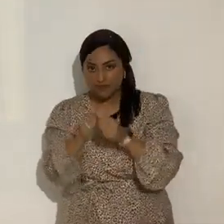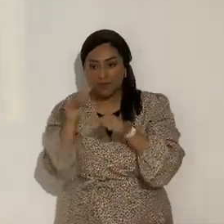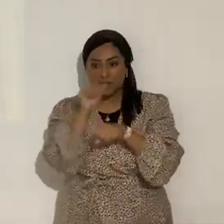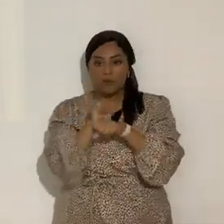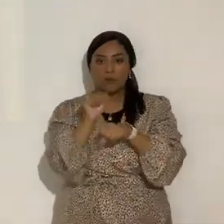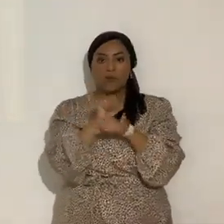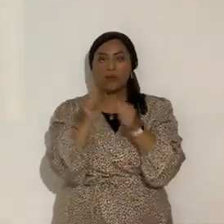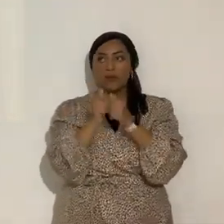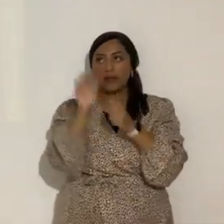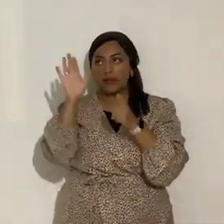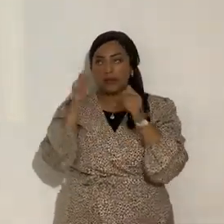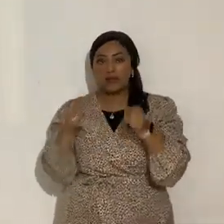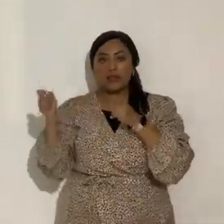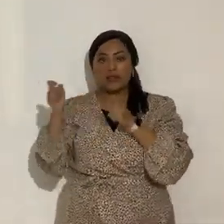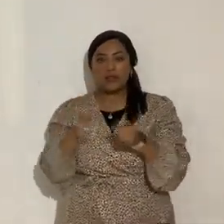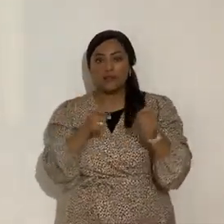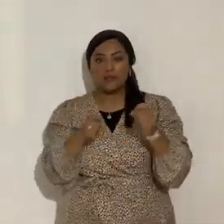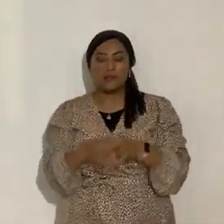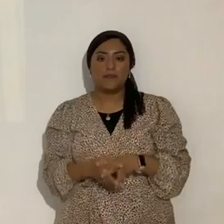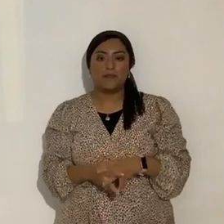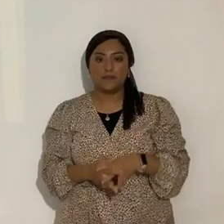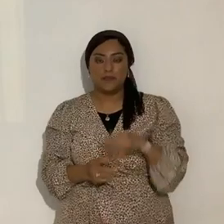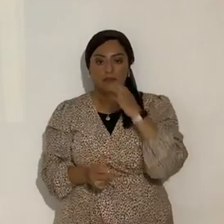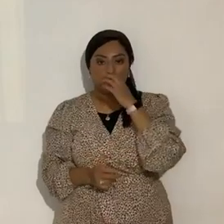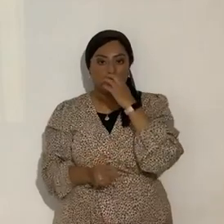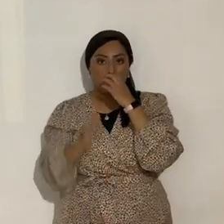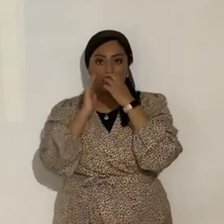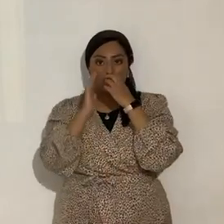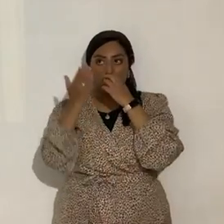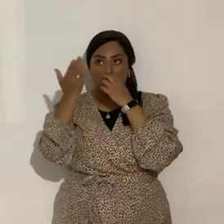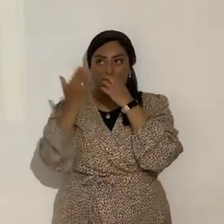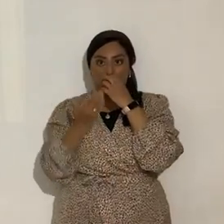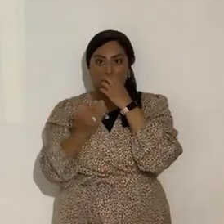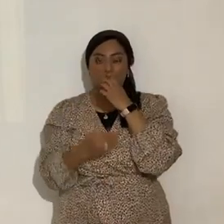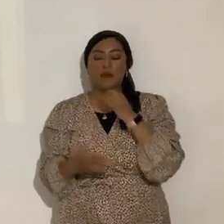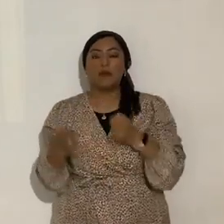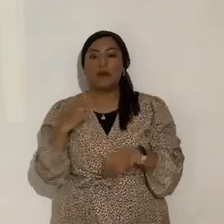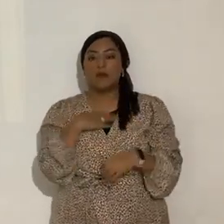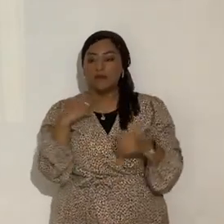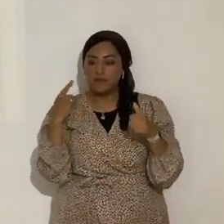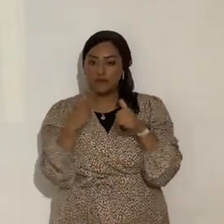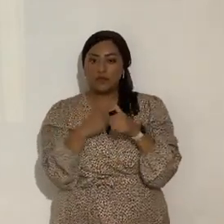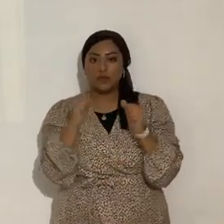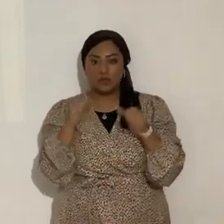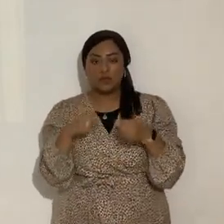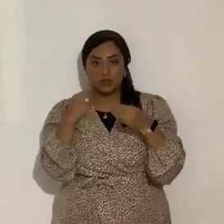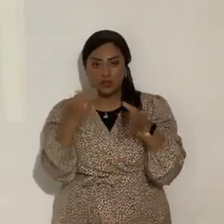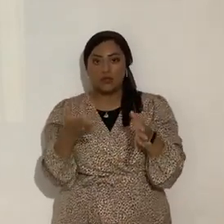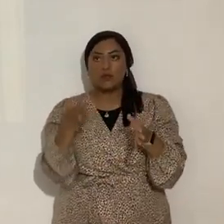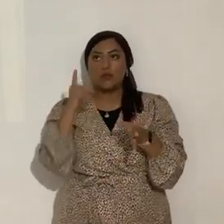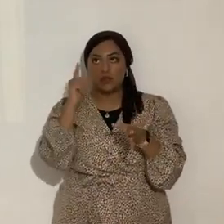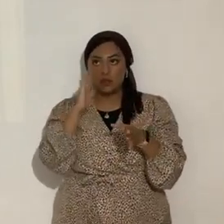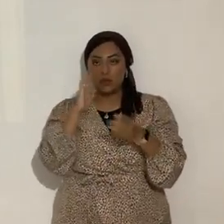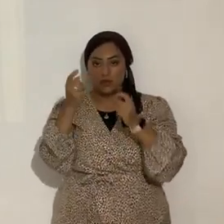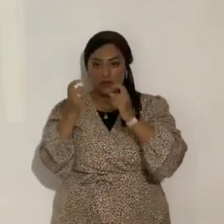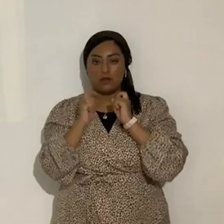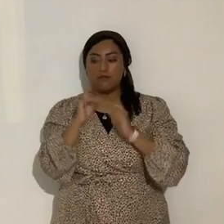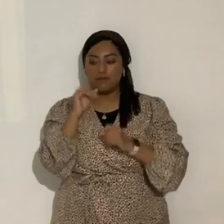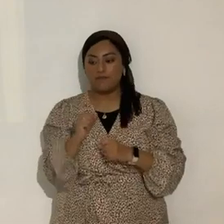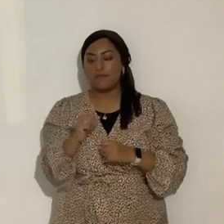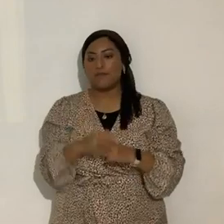reino, hermanos. ¿Qué les parece si pedimos eso? Eso sí nos lo concede. Yo soy el primero que les puedo decir que sí concede